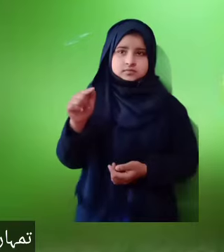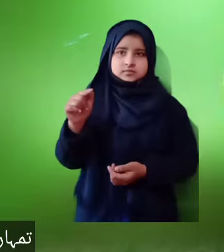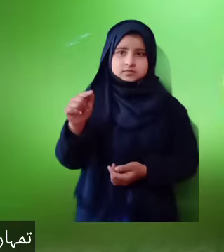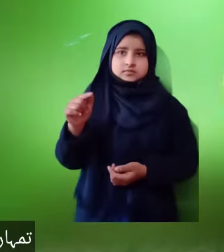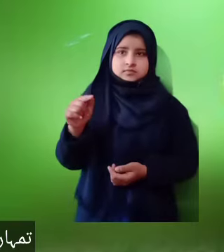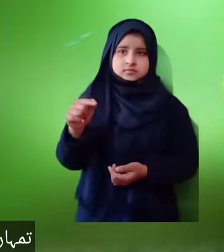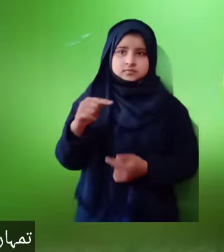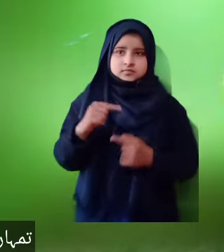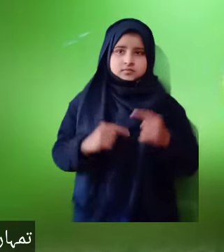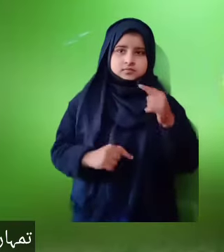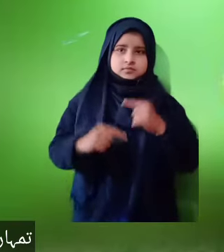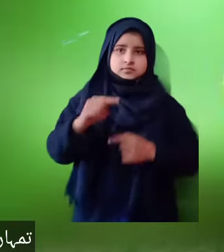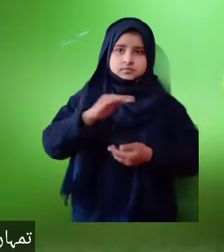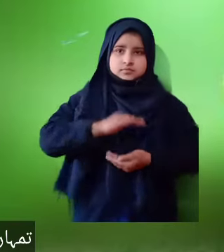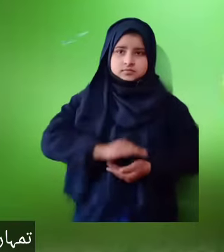तुम्हारी